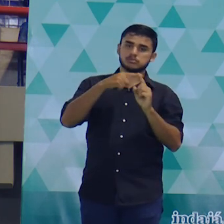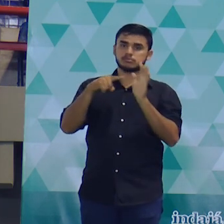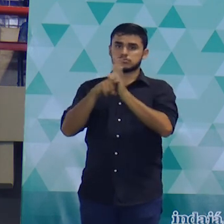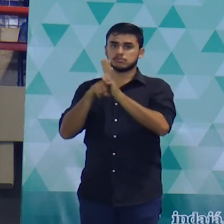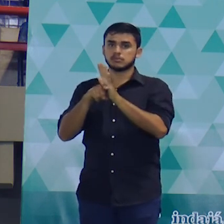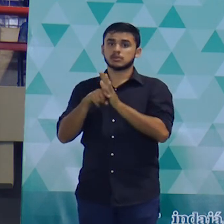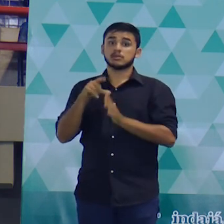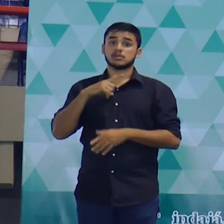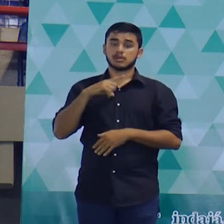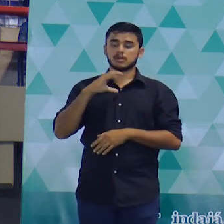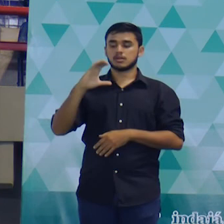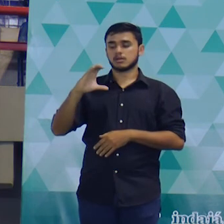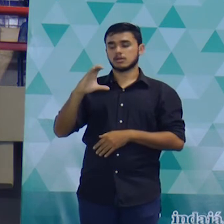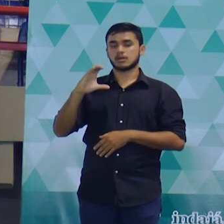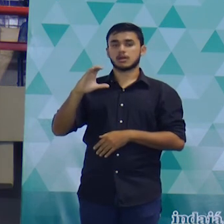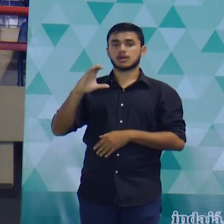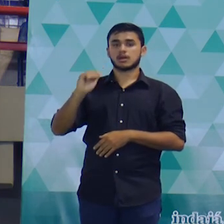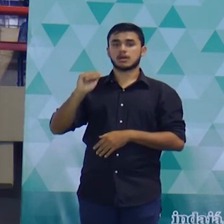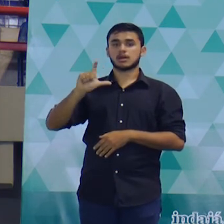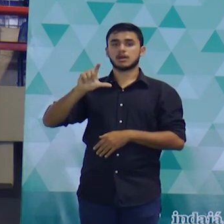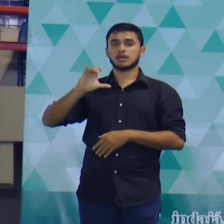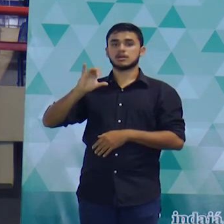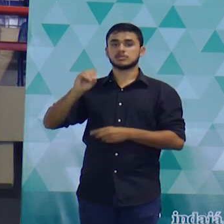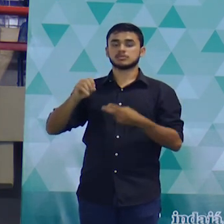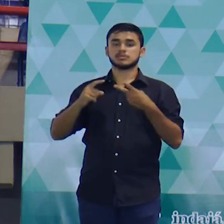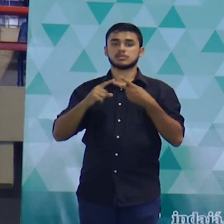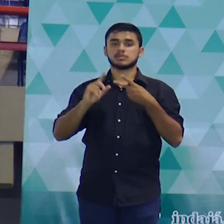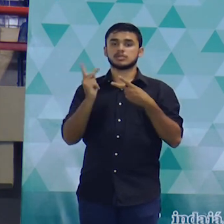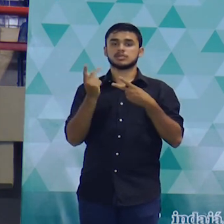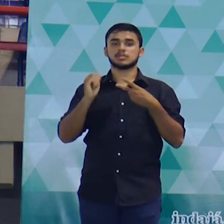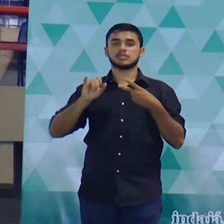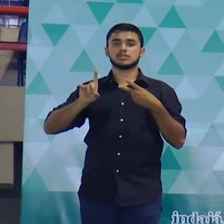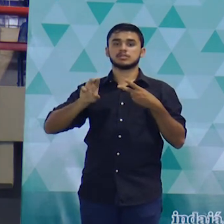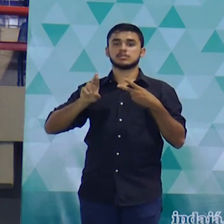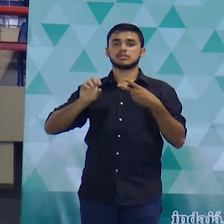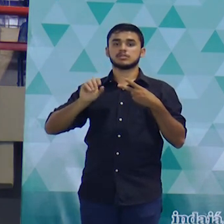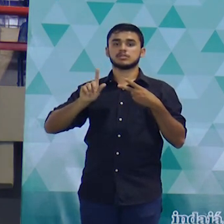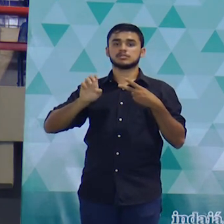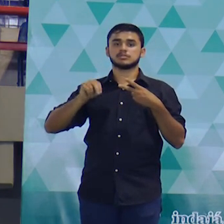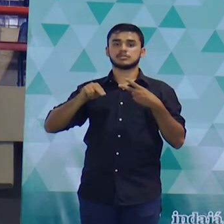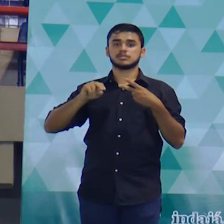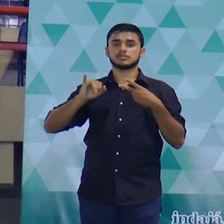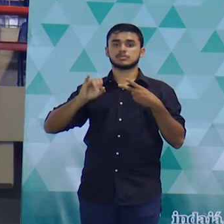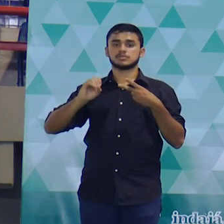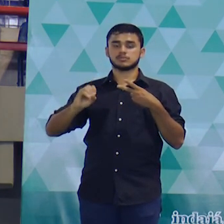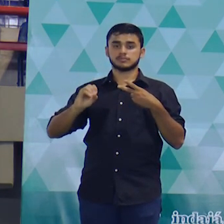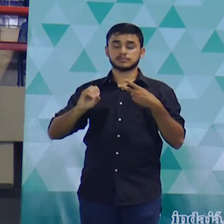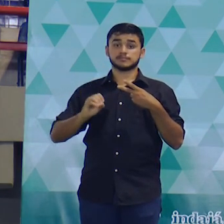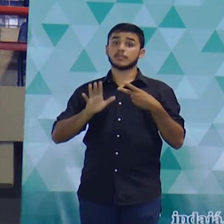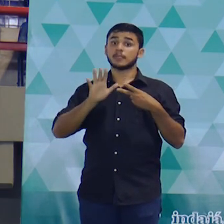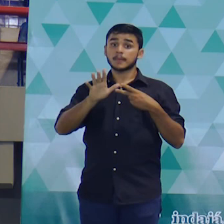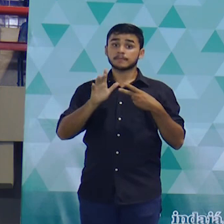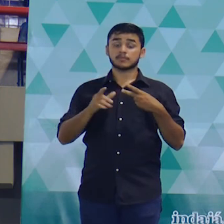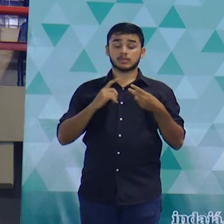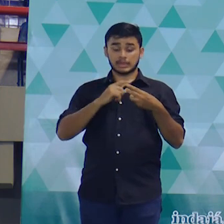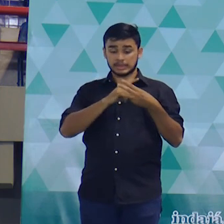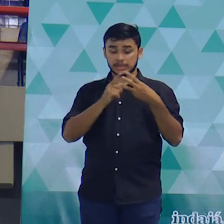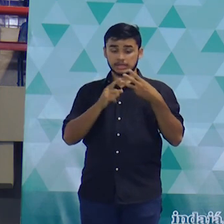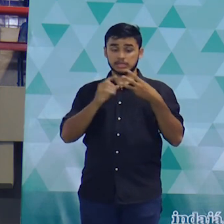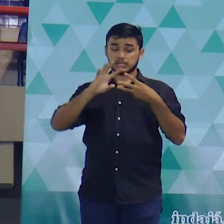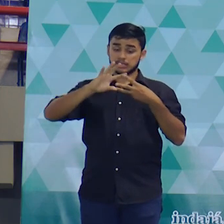íon cálcio e aquele outro íon lá chamado hidrogênio fosfato. Então eu quero saber qual é a massa de